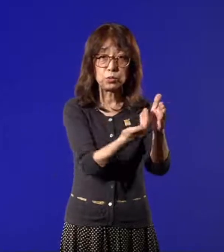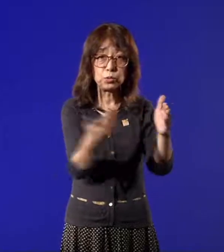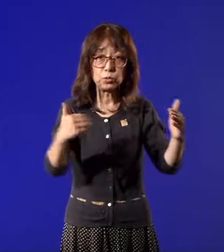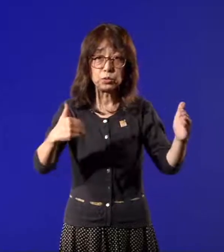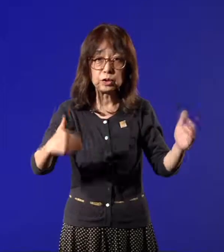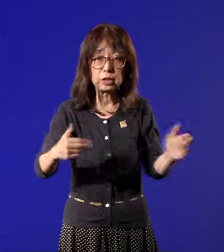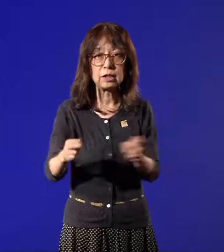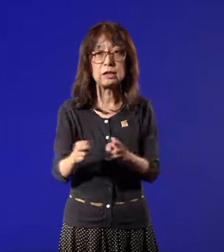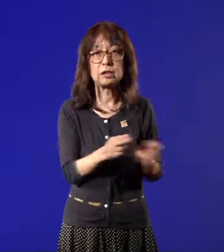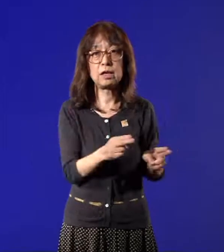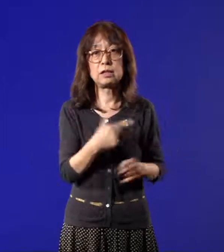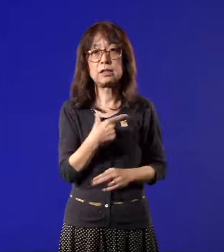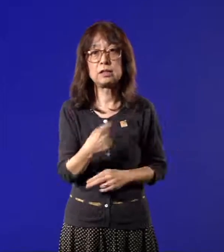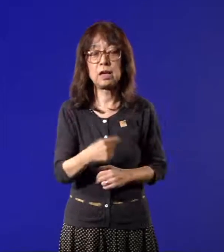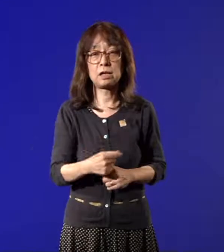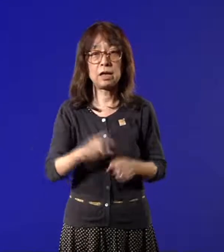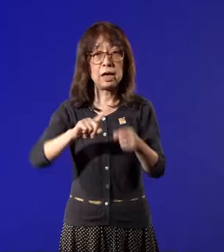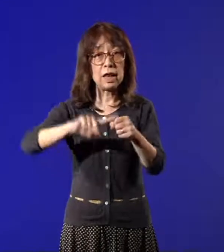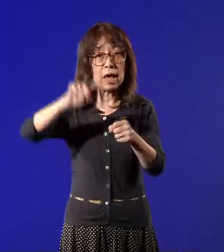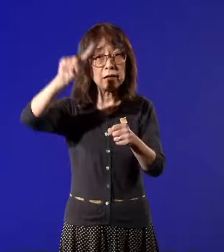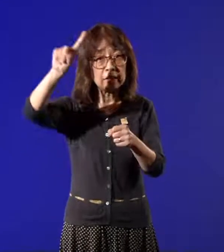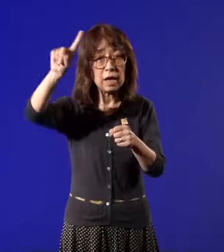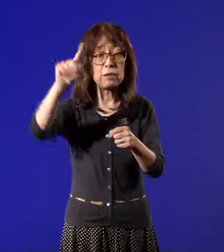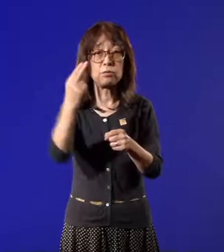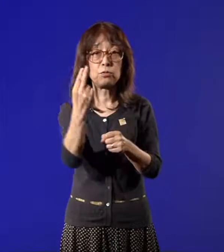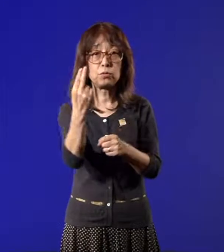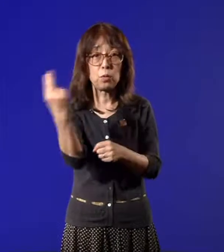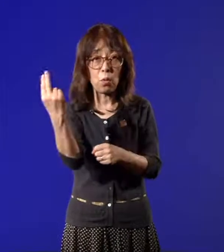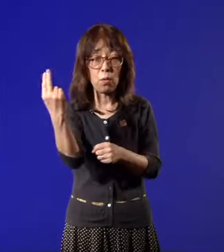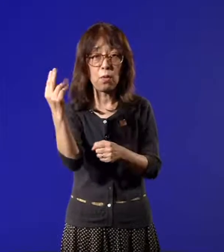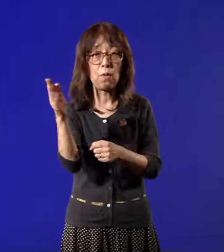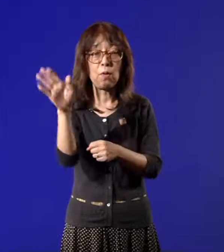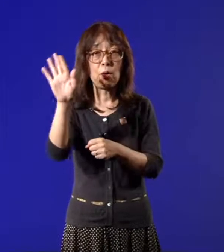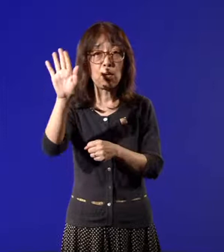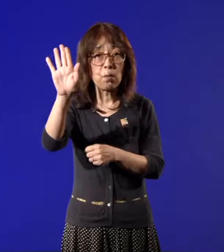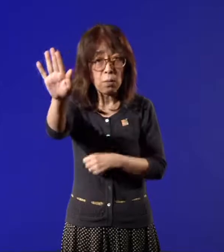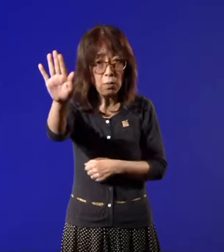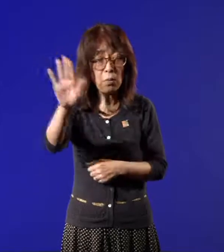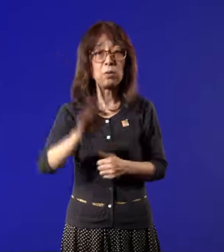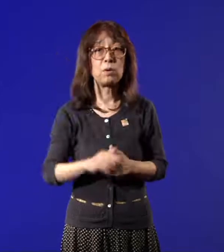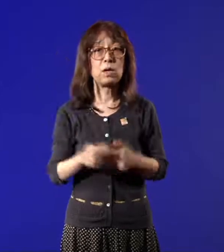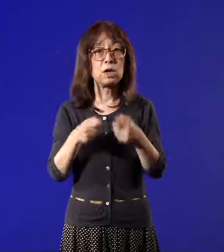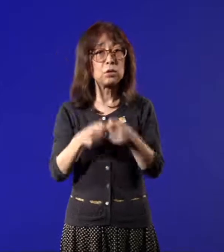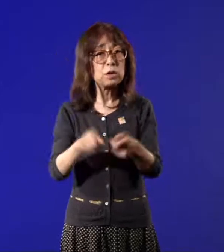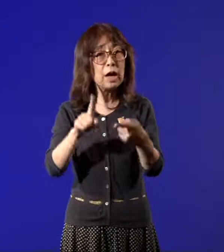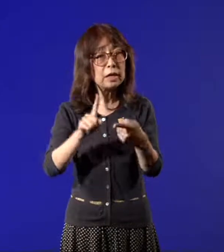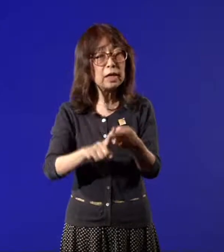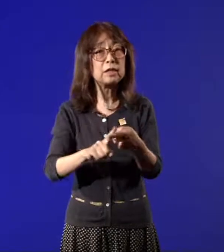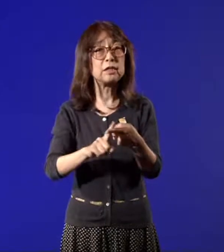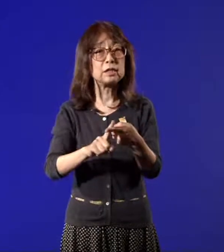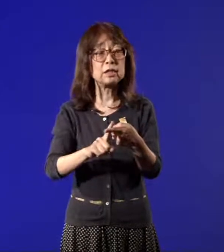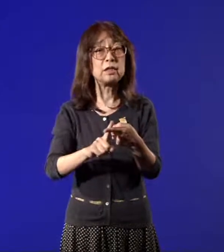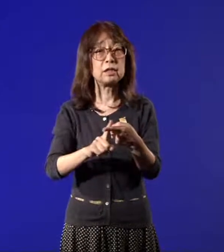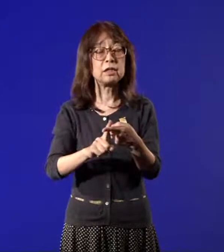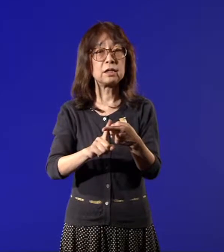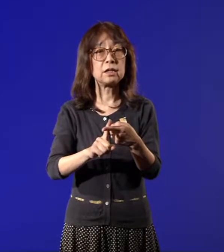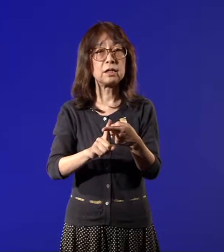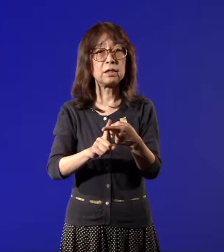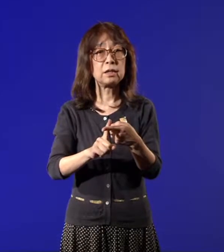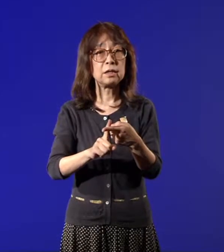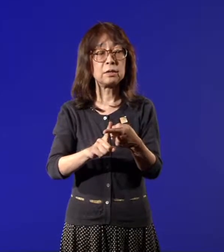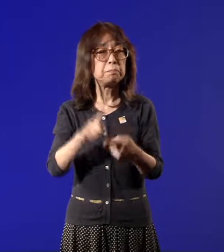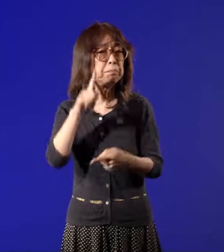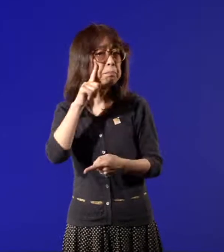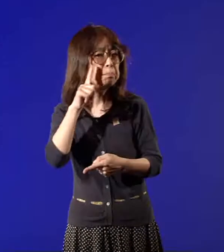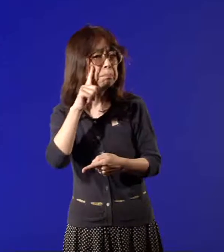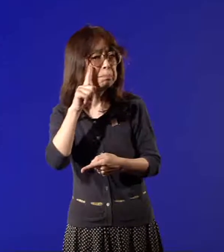に思います。そういう意味では来年度のですねから具体的に少し施行ができ